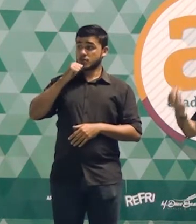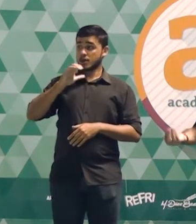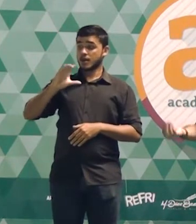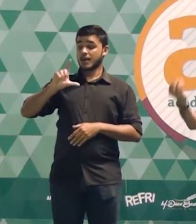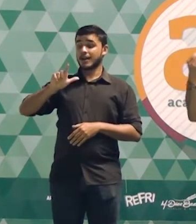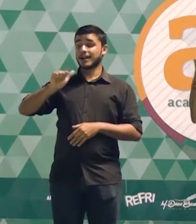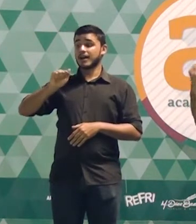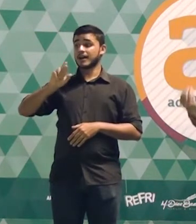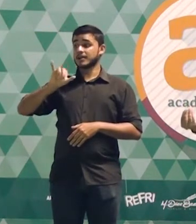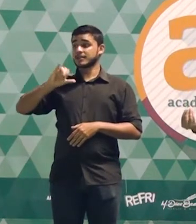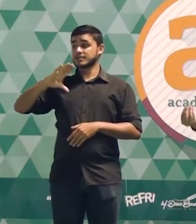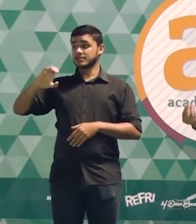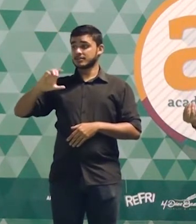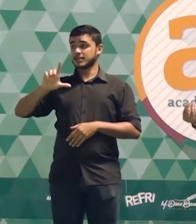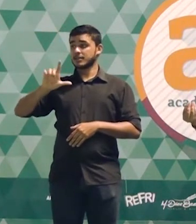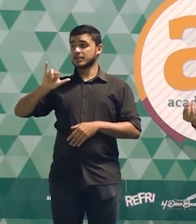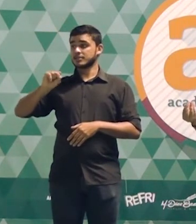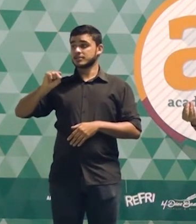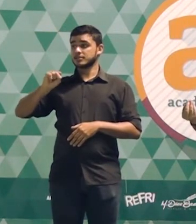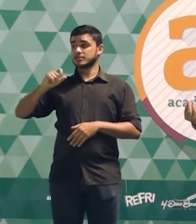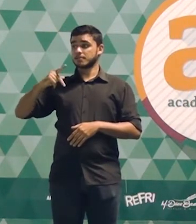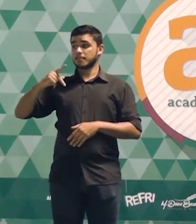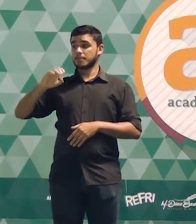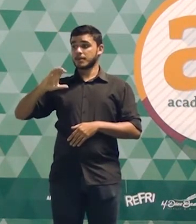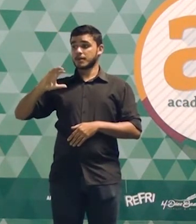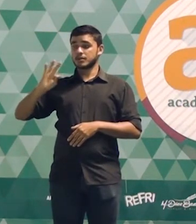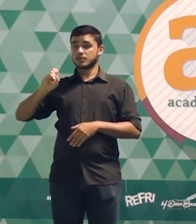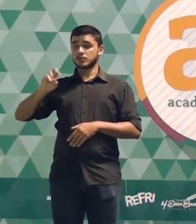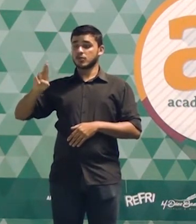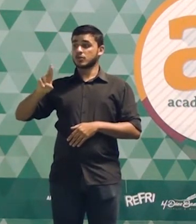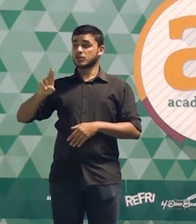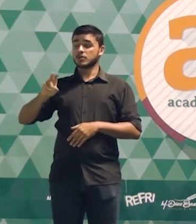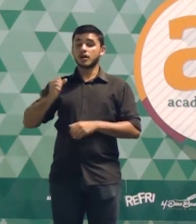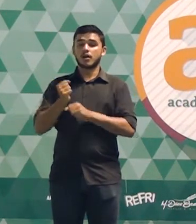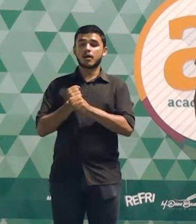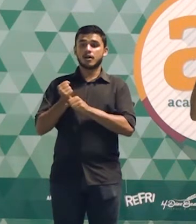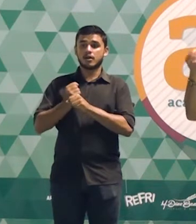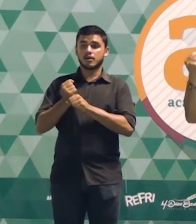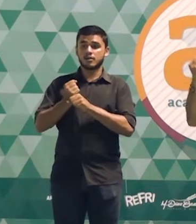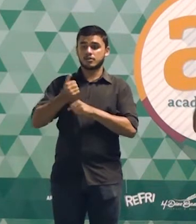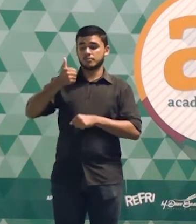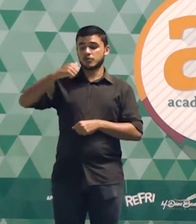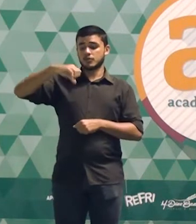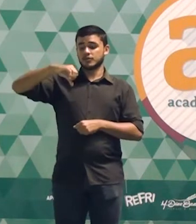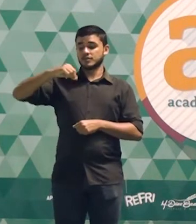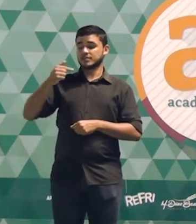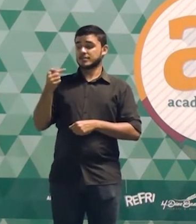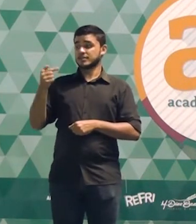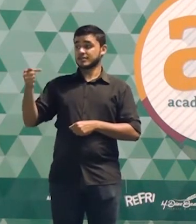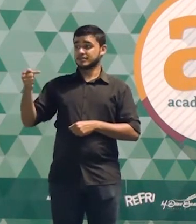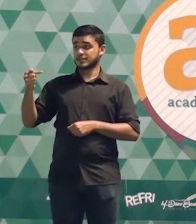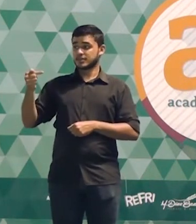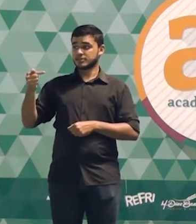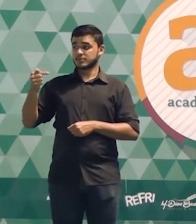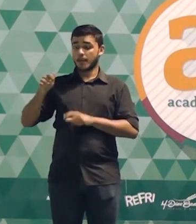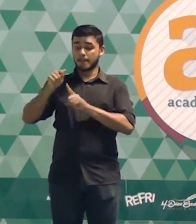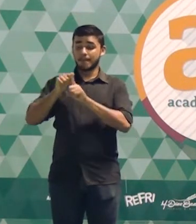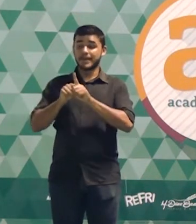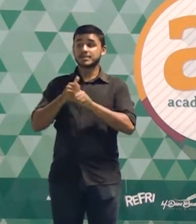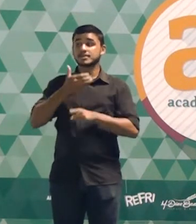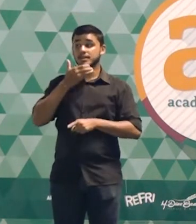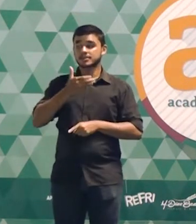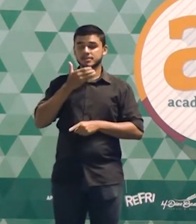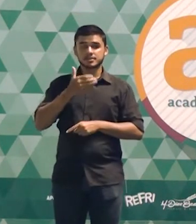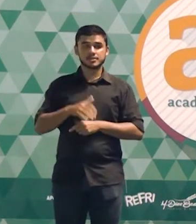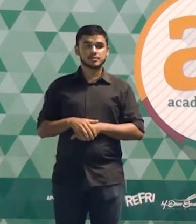Clarice Lispector faleceu em dezembro de 1977. Faz